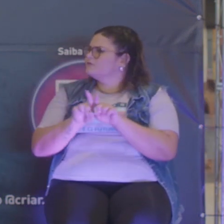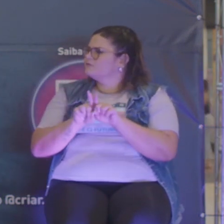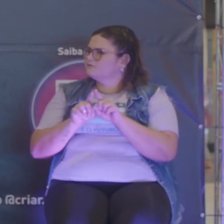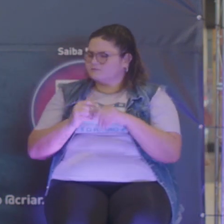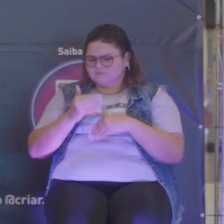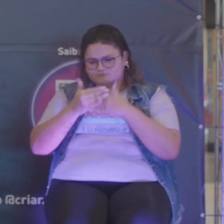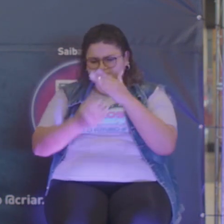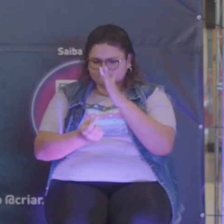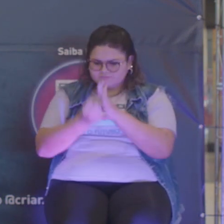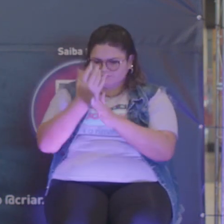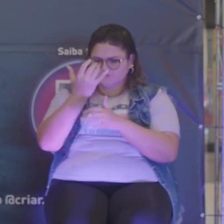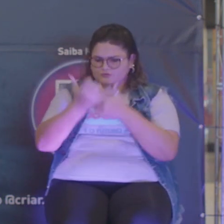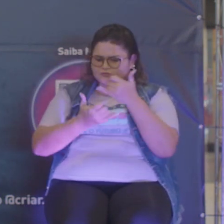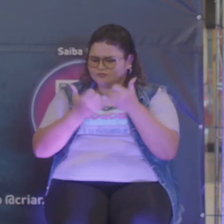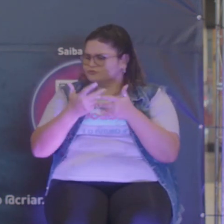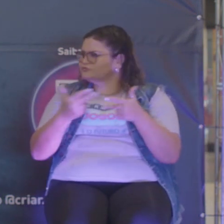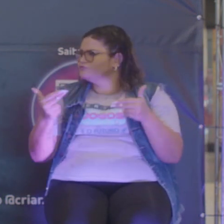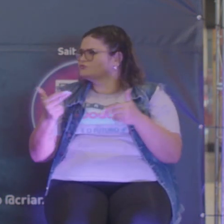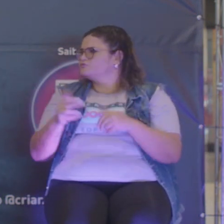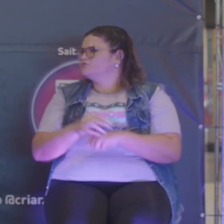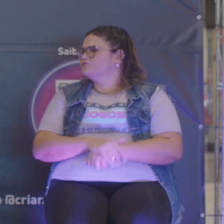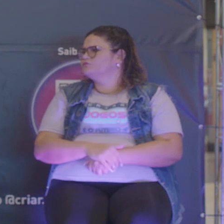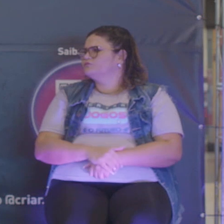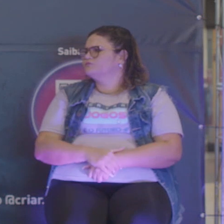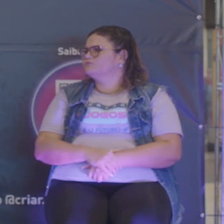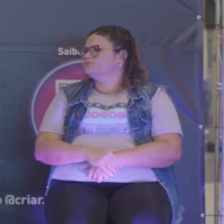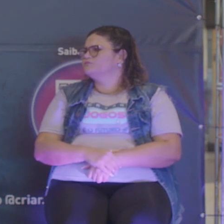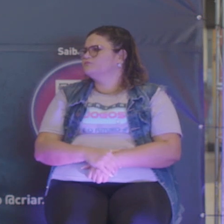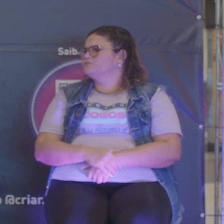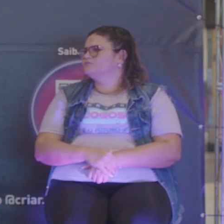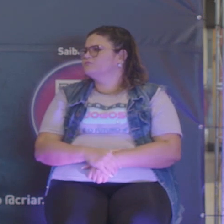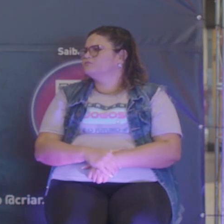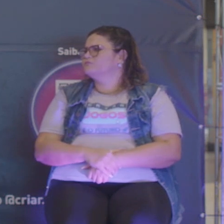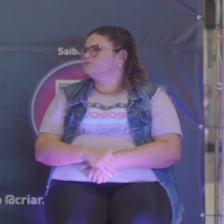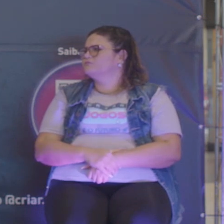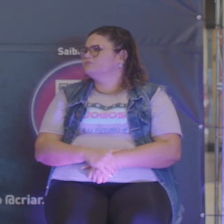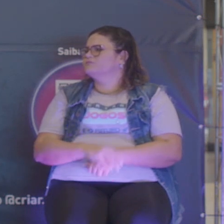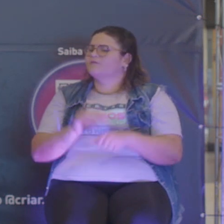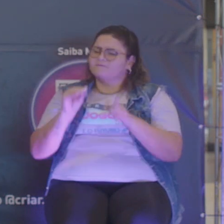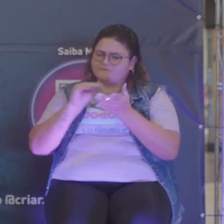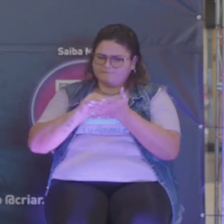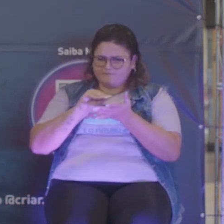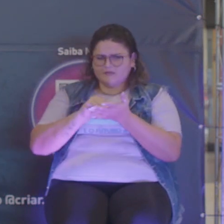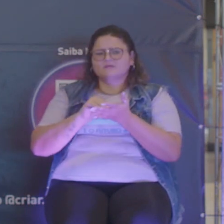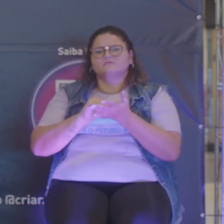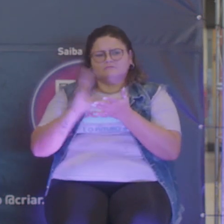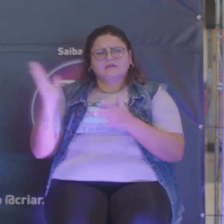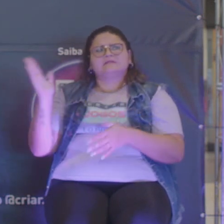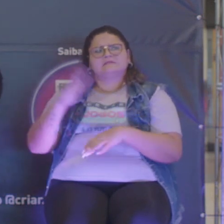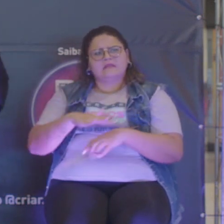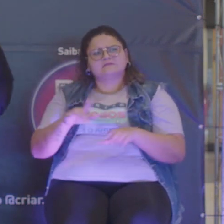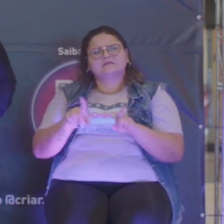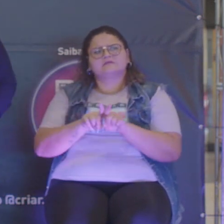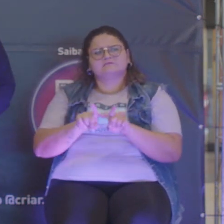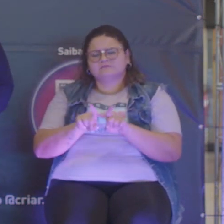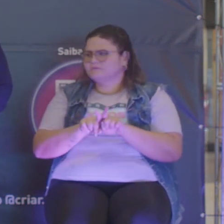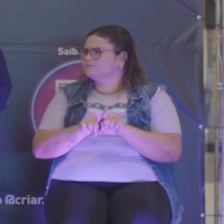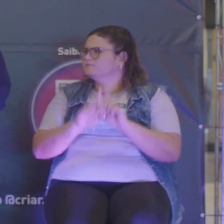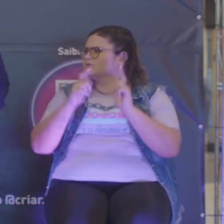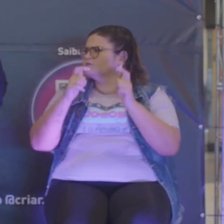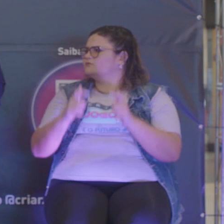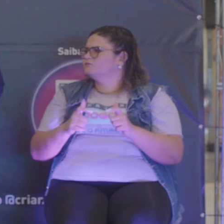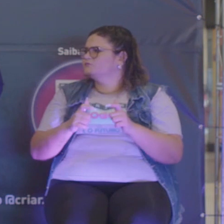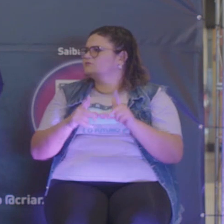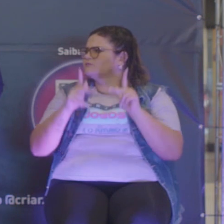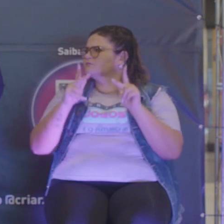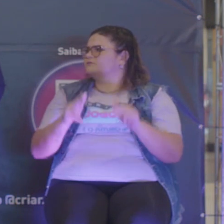de jogo. Conhecer o mercado, acho que falta muita informação, né, Thaís? Acho que trazer isso aqui para um lugar como esse,